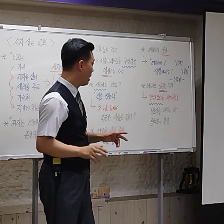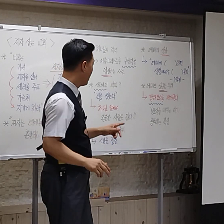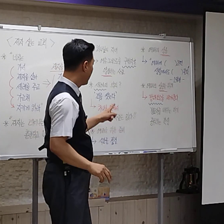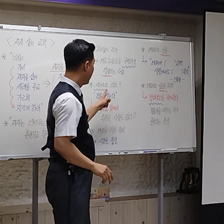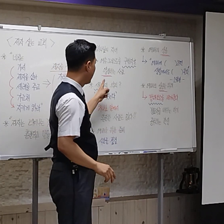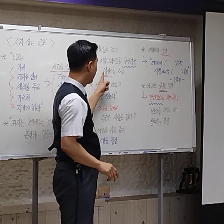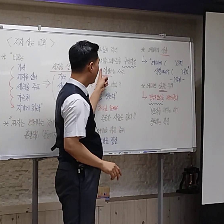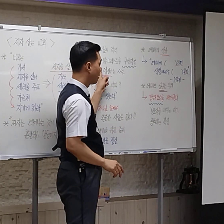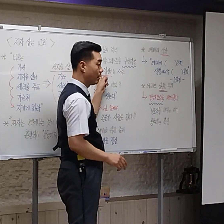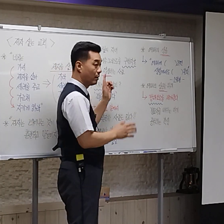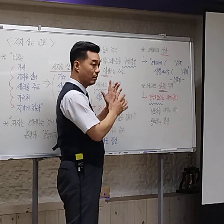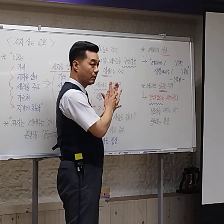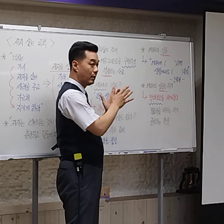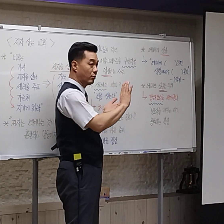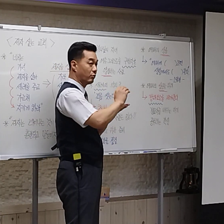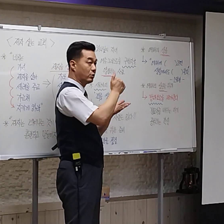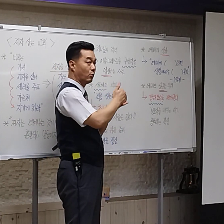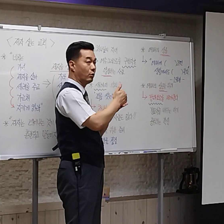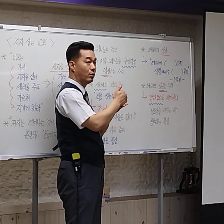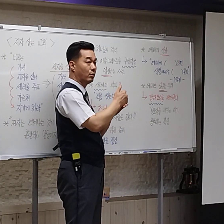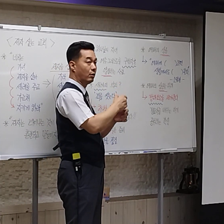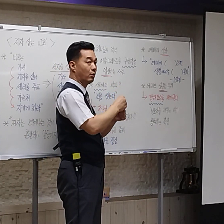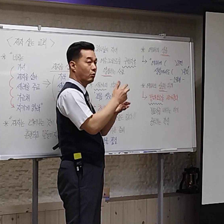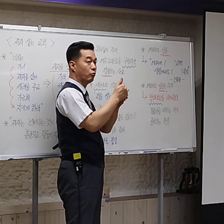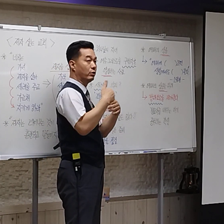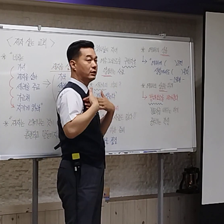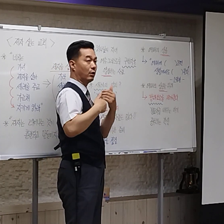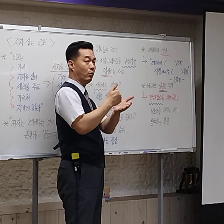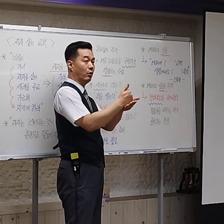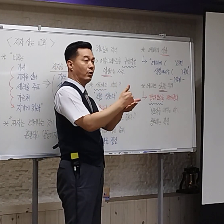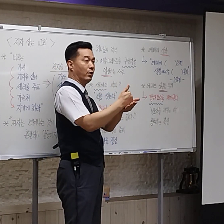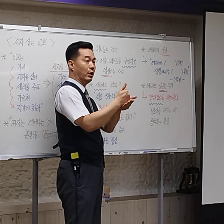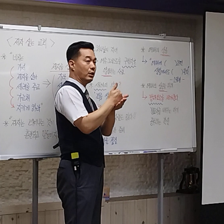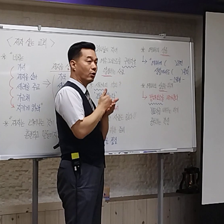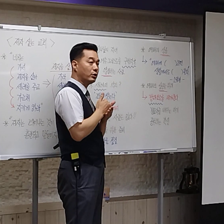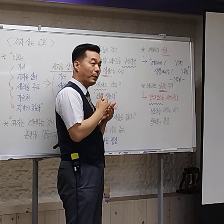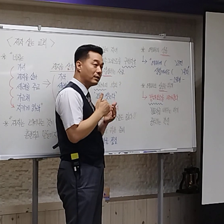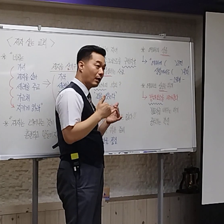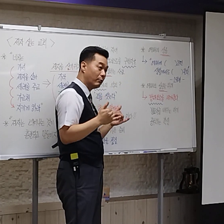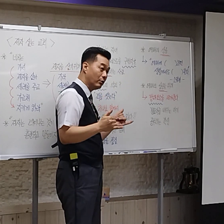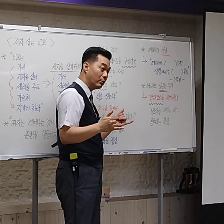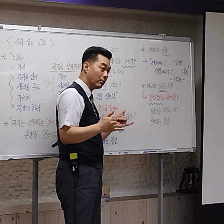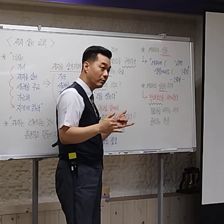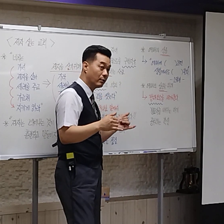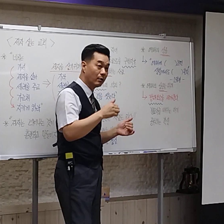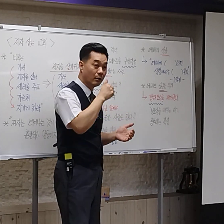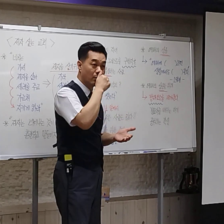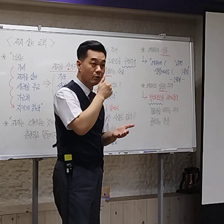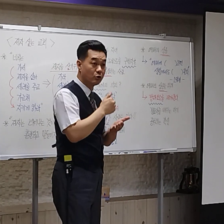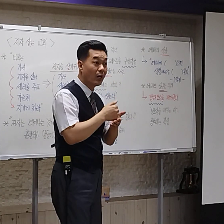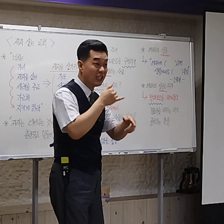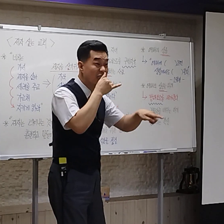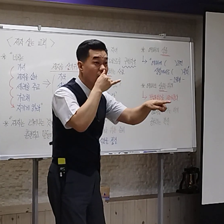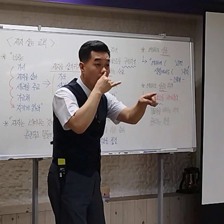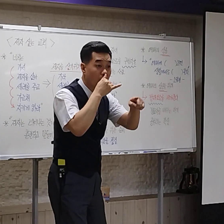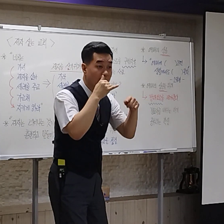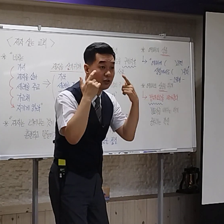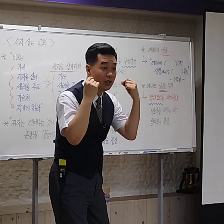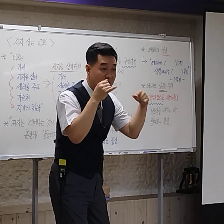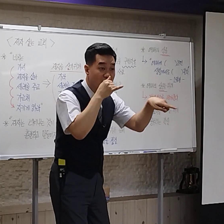이제 예수 그리스도를 구원자로 영접한 사람은 죄가 있어요. 여전히